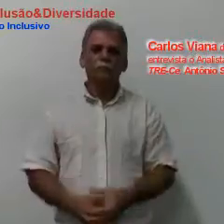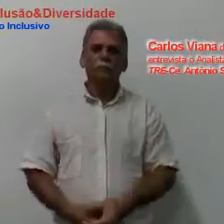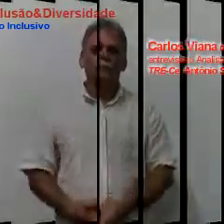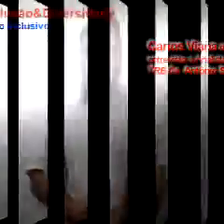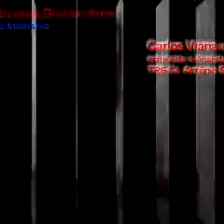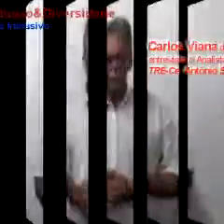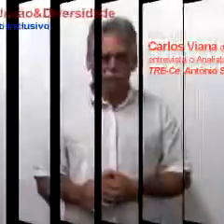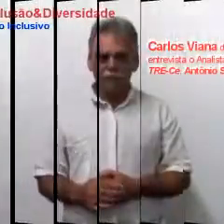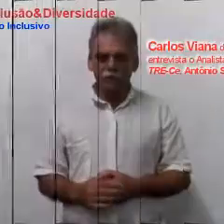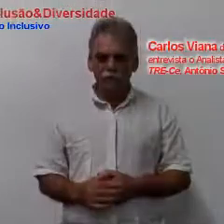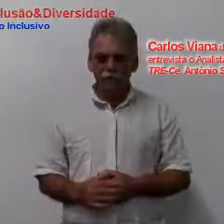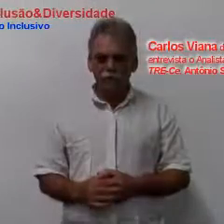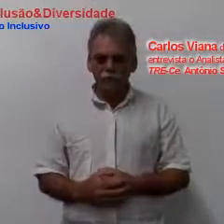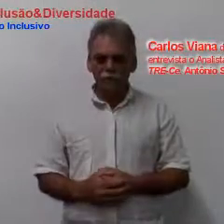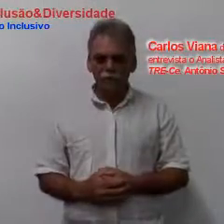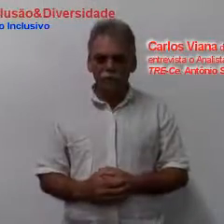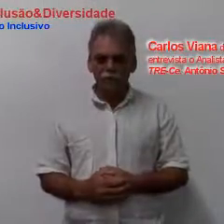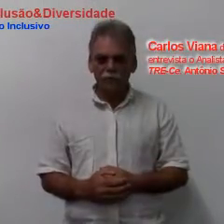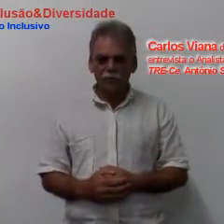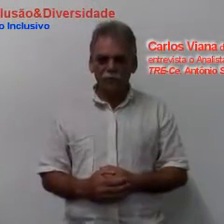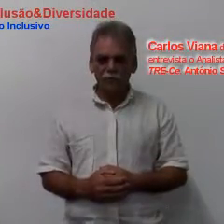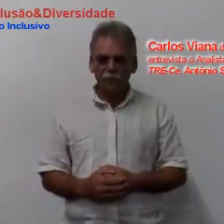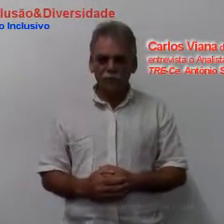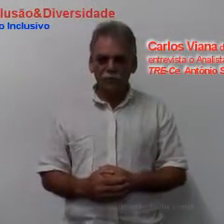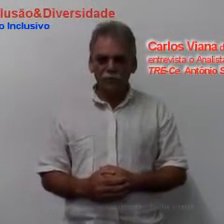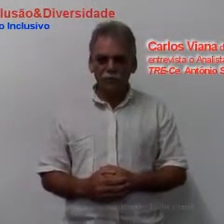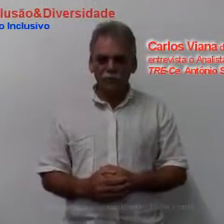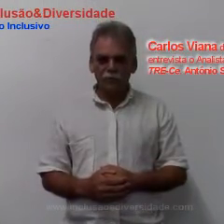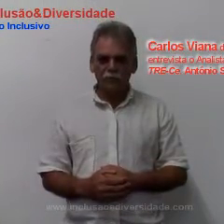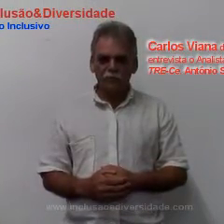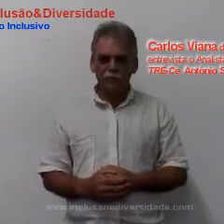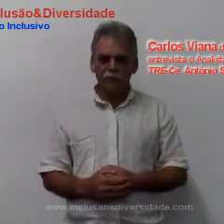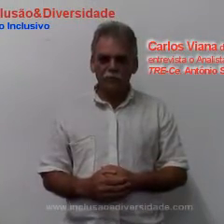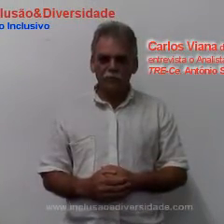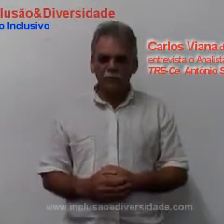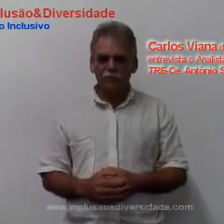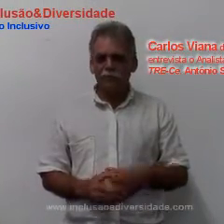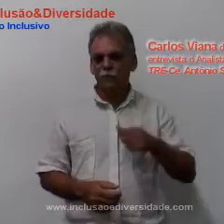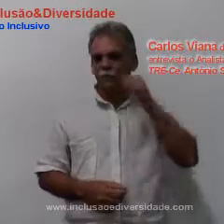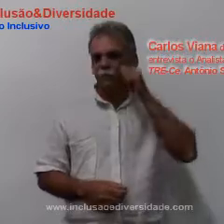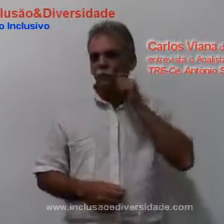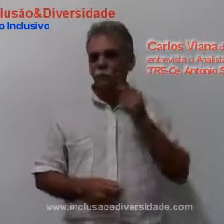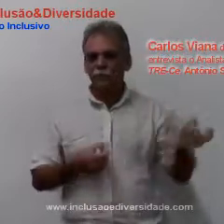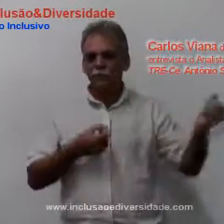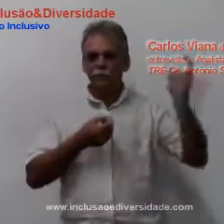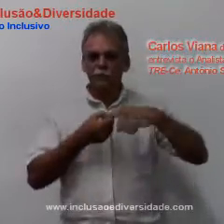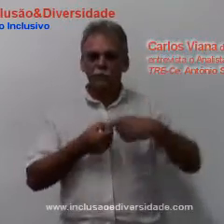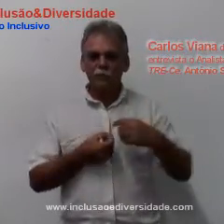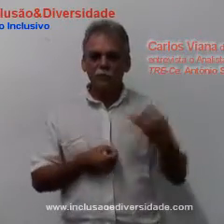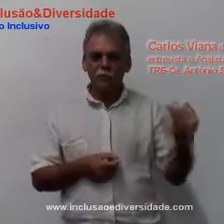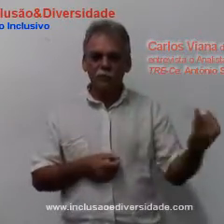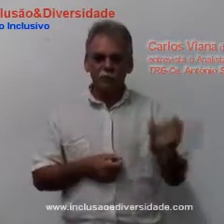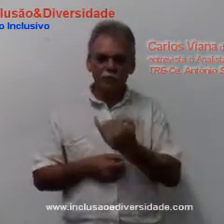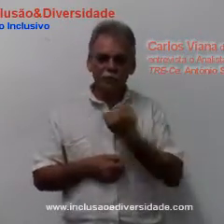Rádio ASEC, 24 horas rompendo barreiras. É muito importante